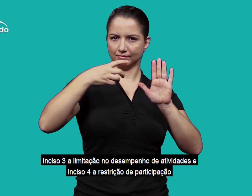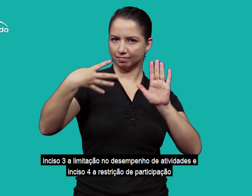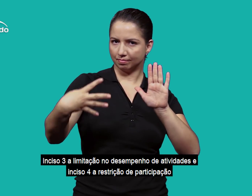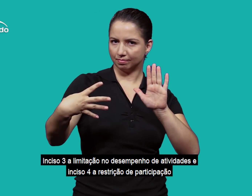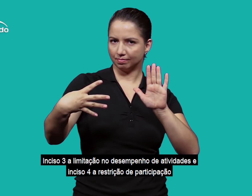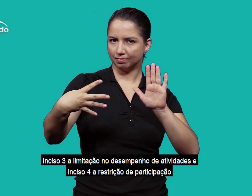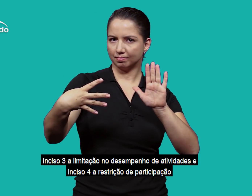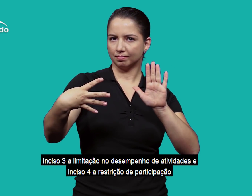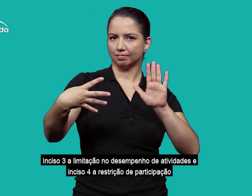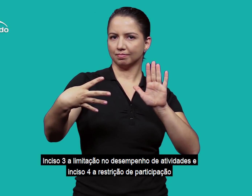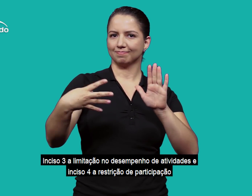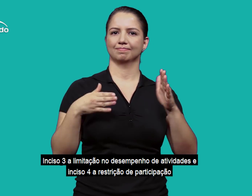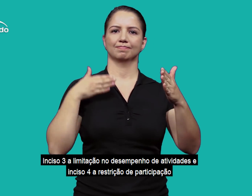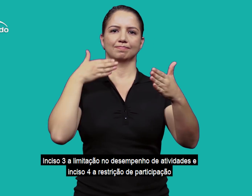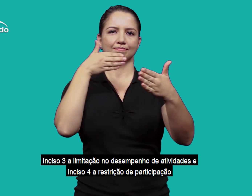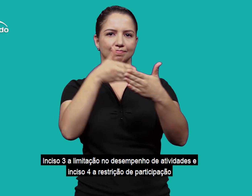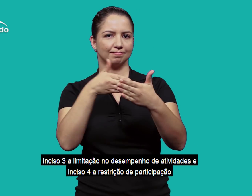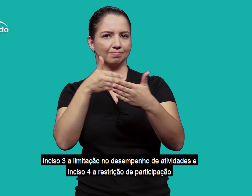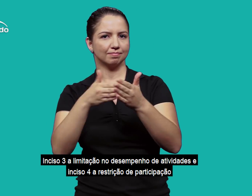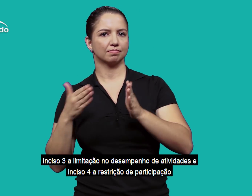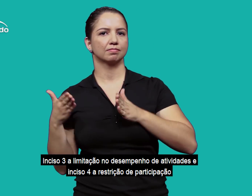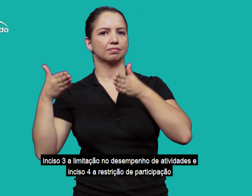4 a restrição de participação